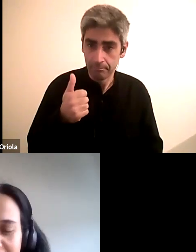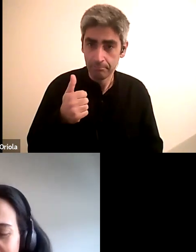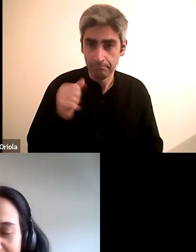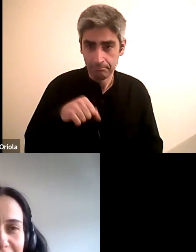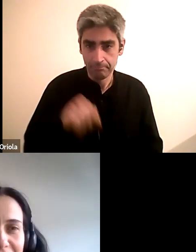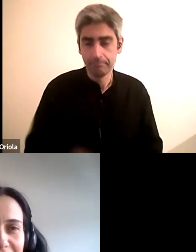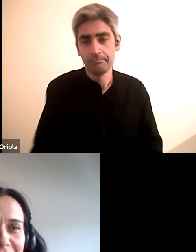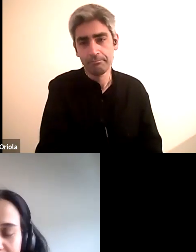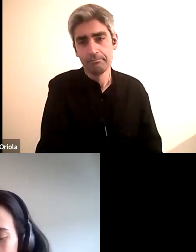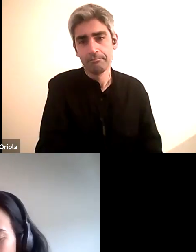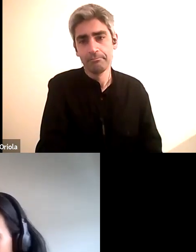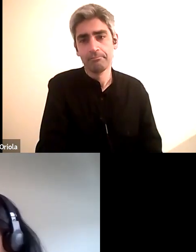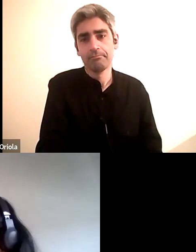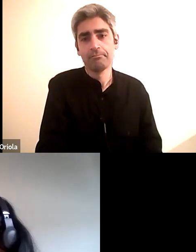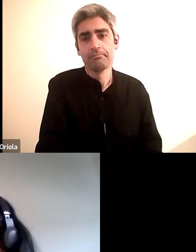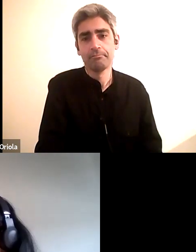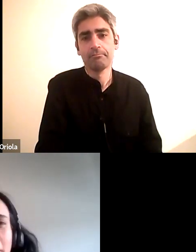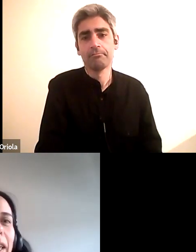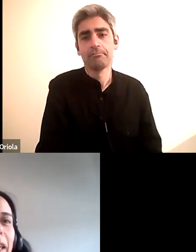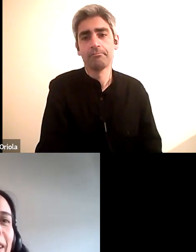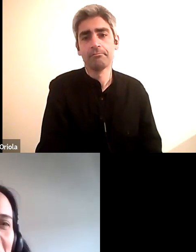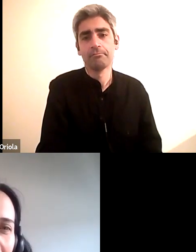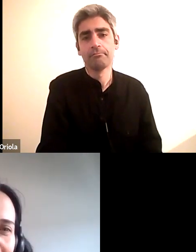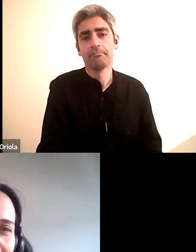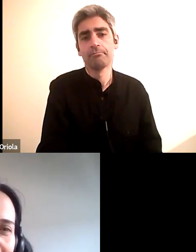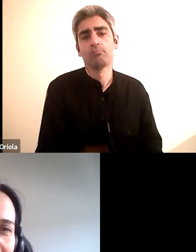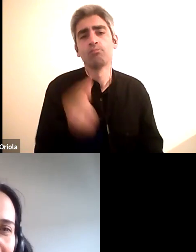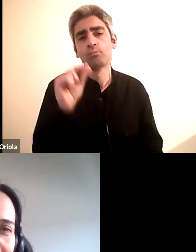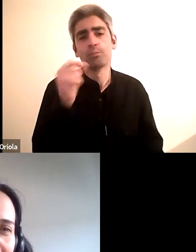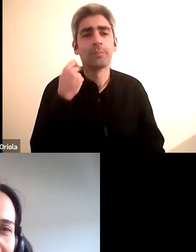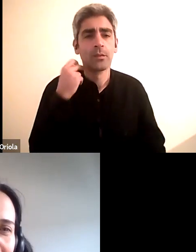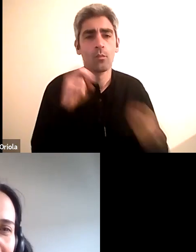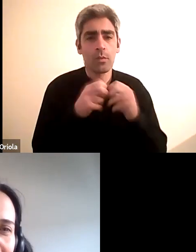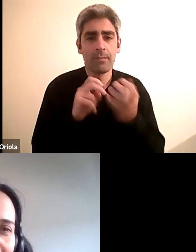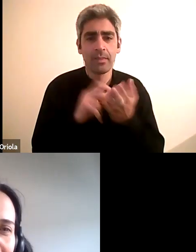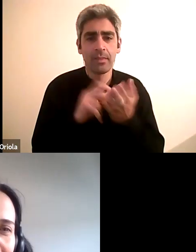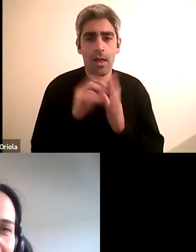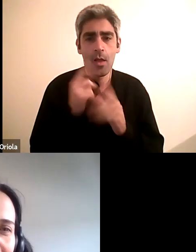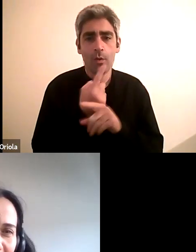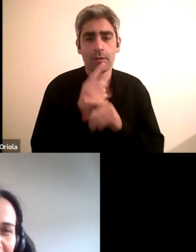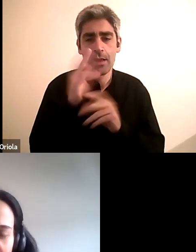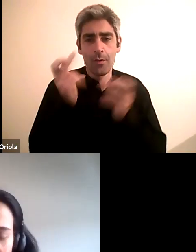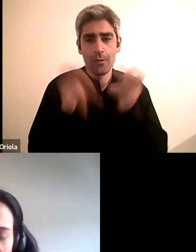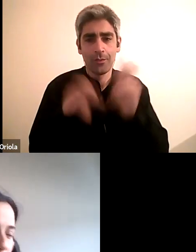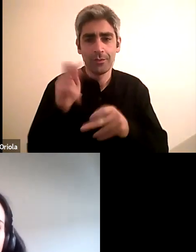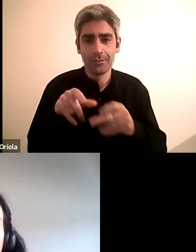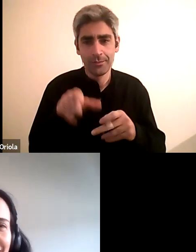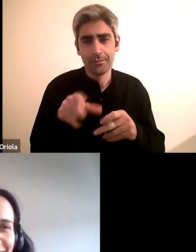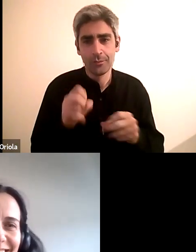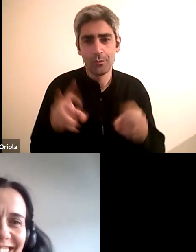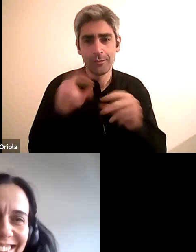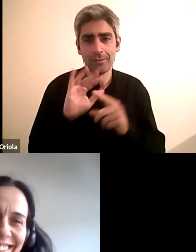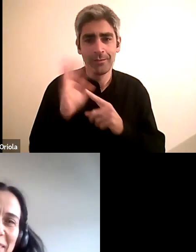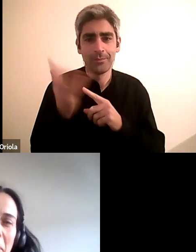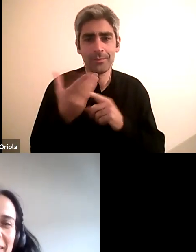sim. Tivemos aqui um pequeno problema técnico, coisas que acontecem nestes novos